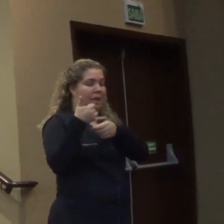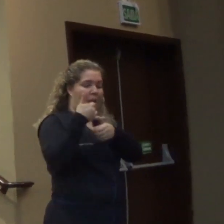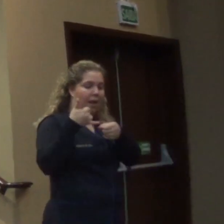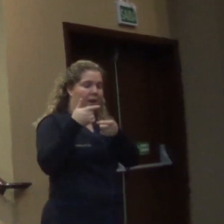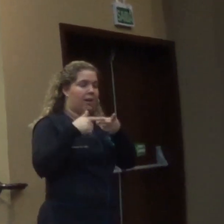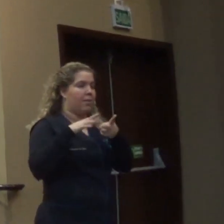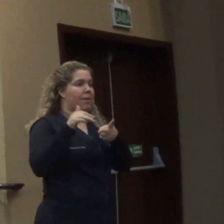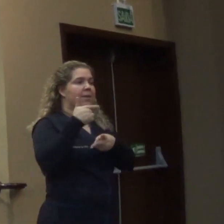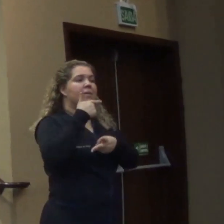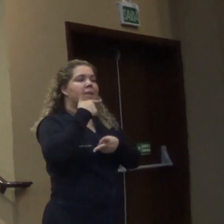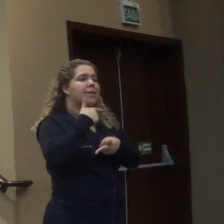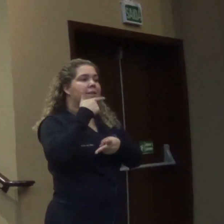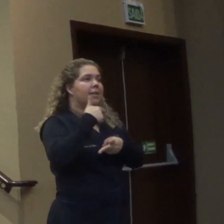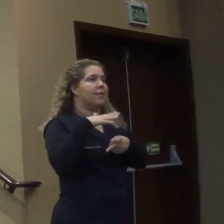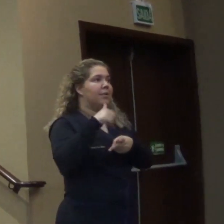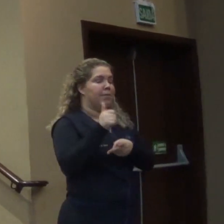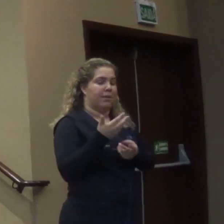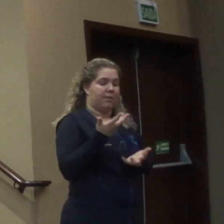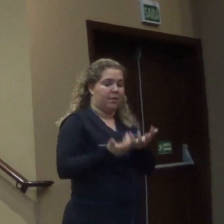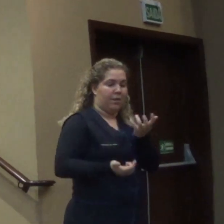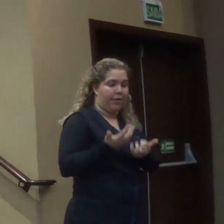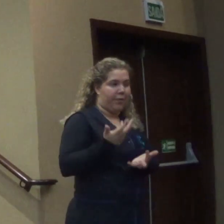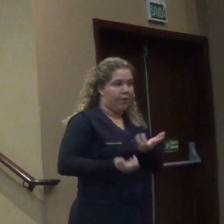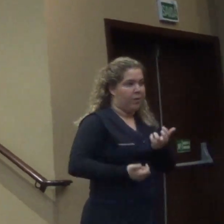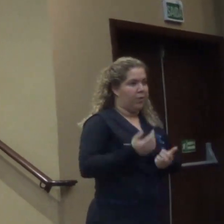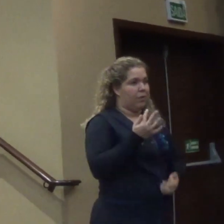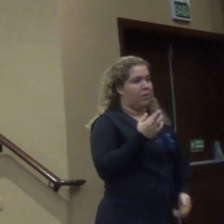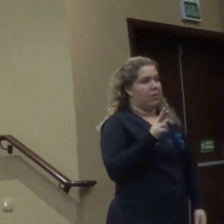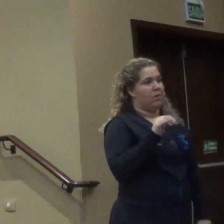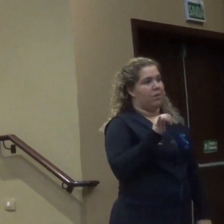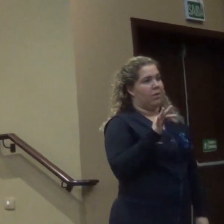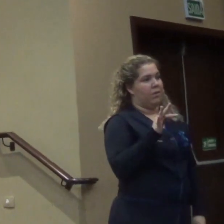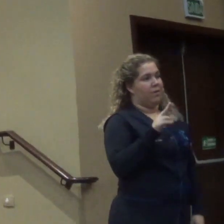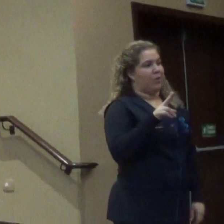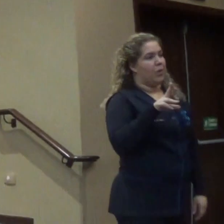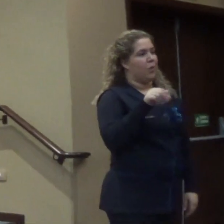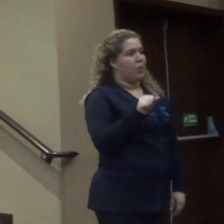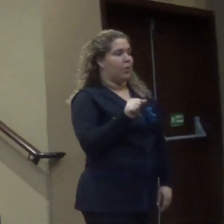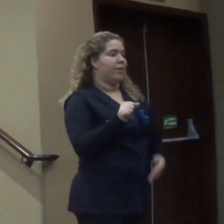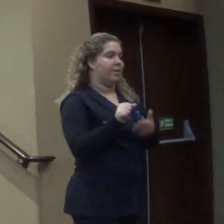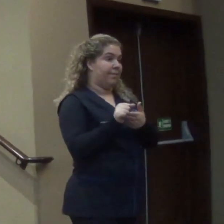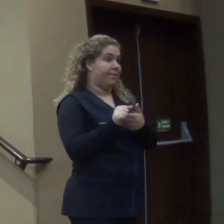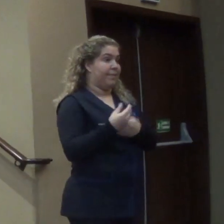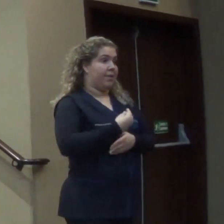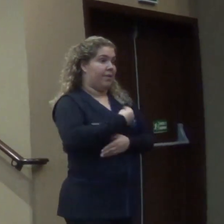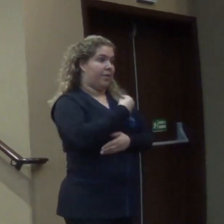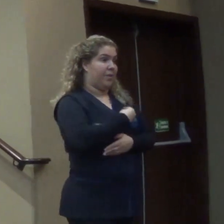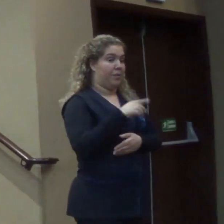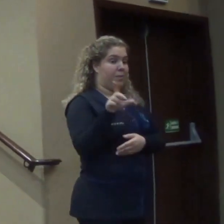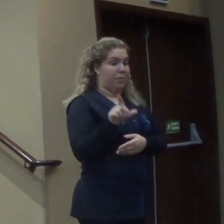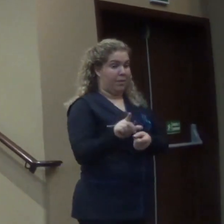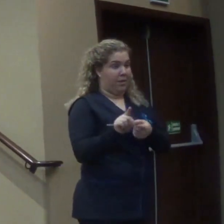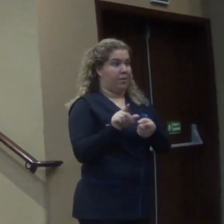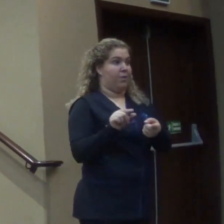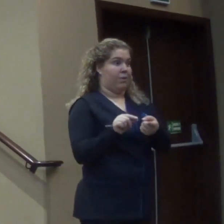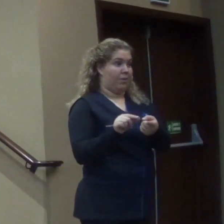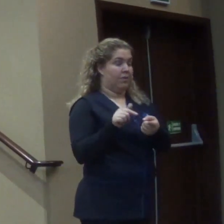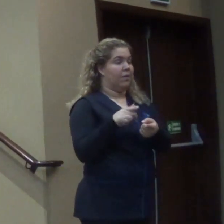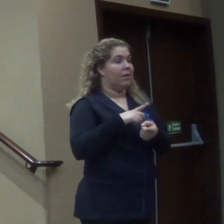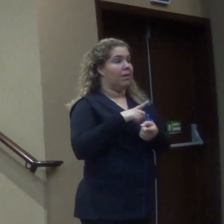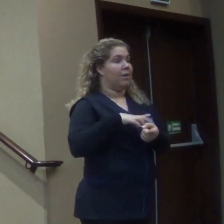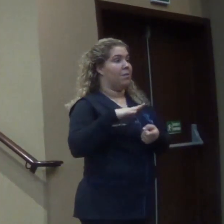mais frituras, fazem menos exercício, são mais obesos, vivem menos, têm mais doenças. Então,